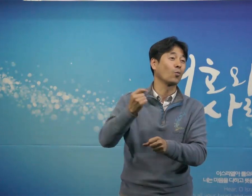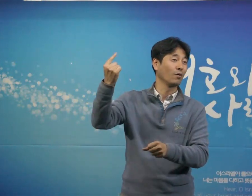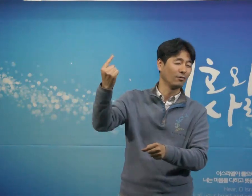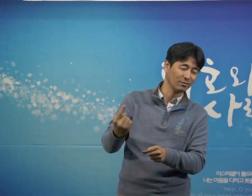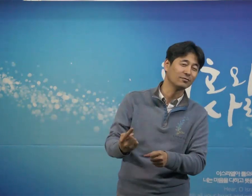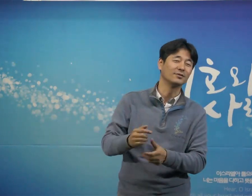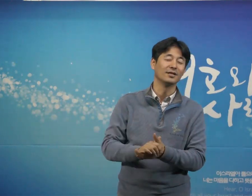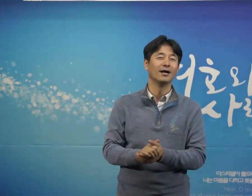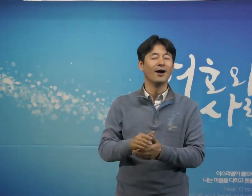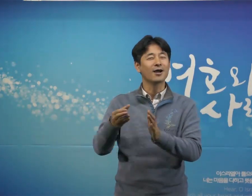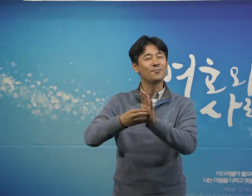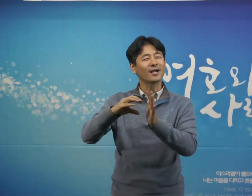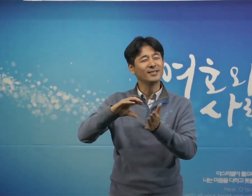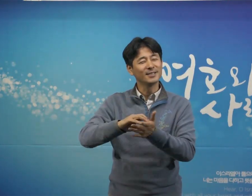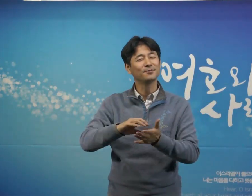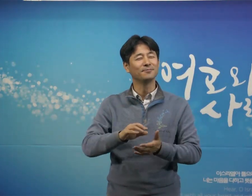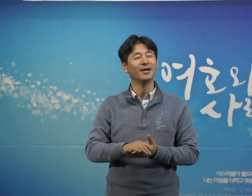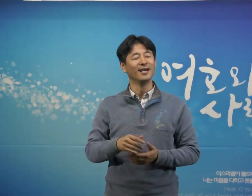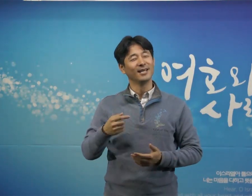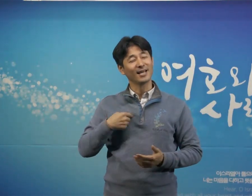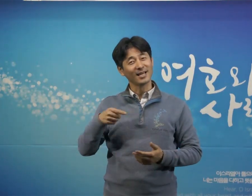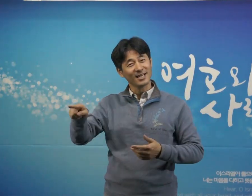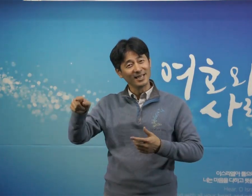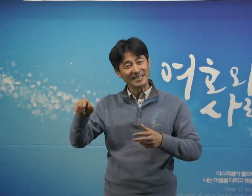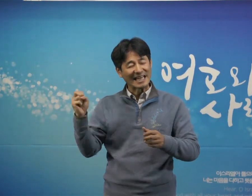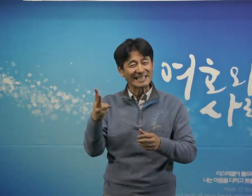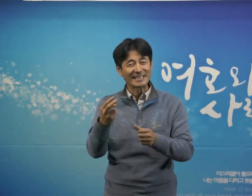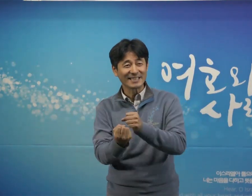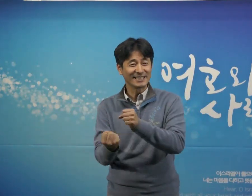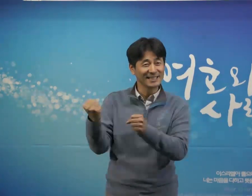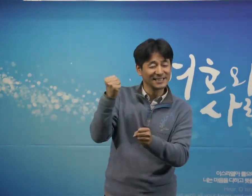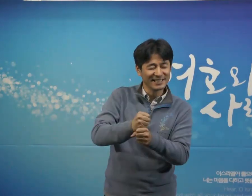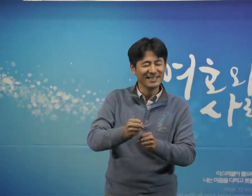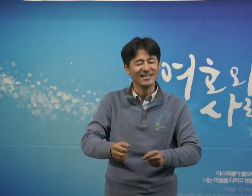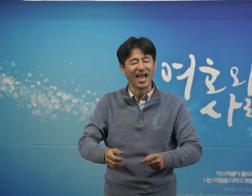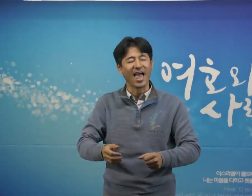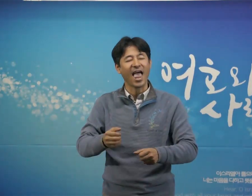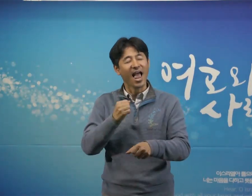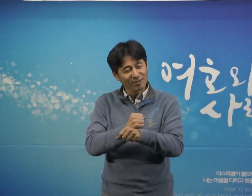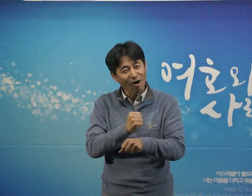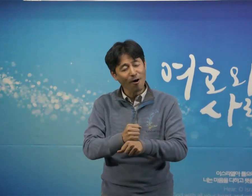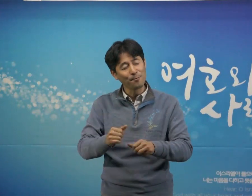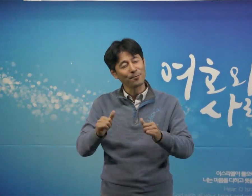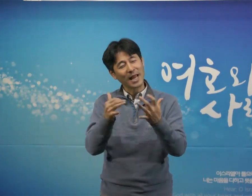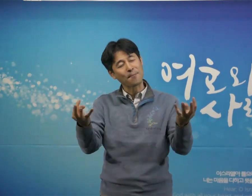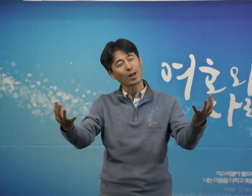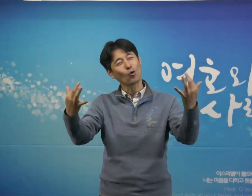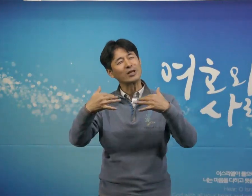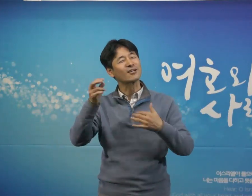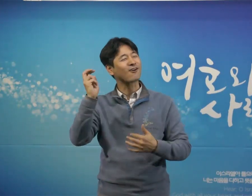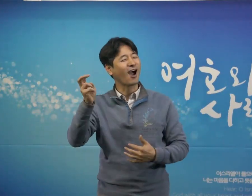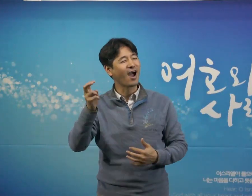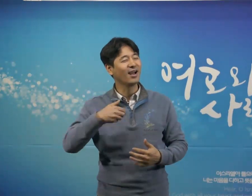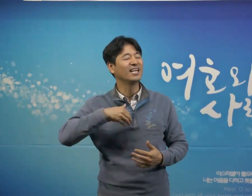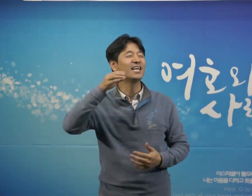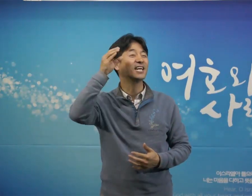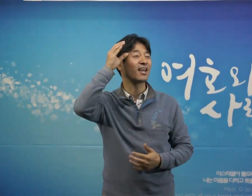친구들이라고 해서 사랑의 음악회를 개최를 했는데 그것을 다시 회복하고 많은